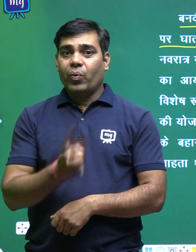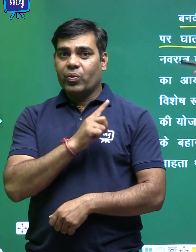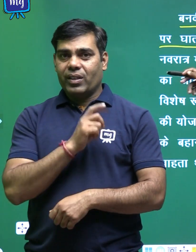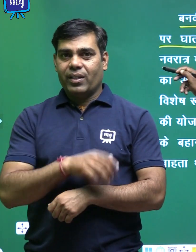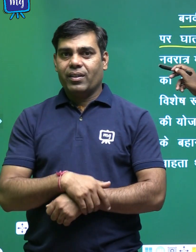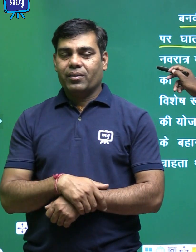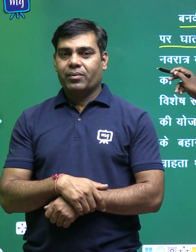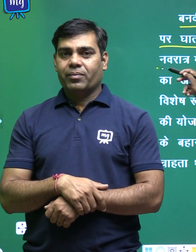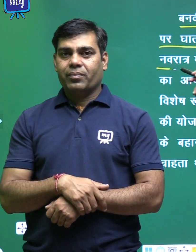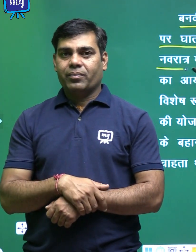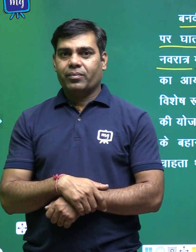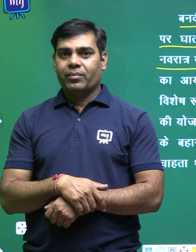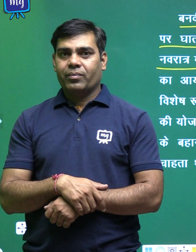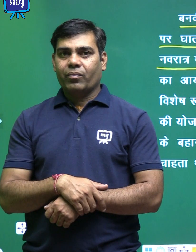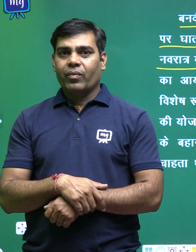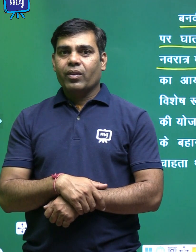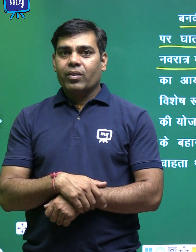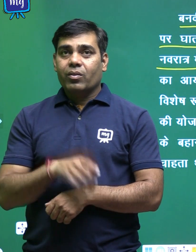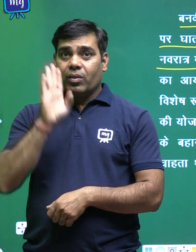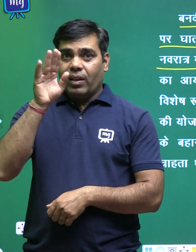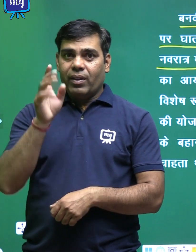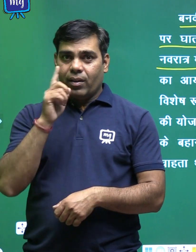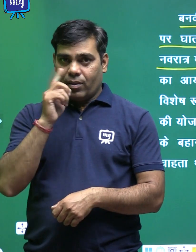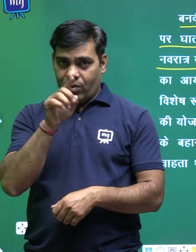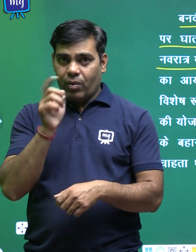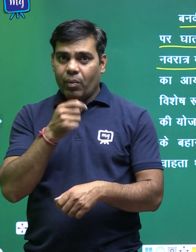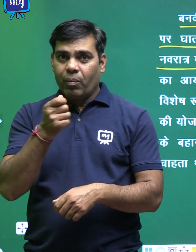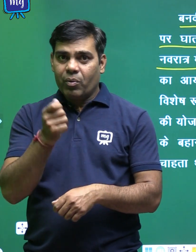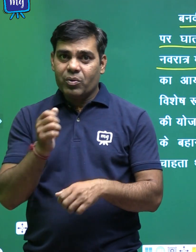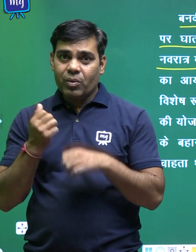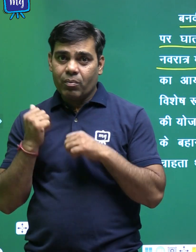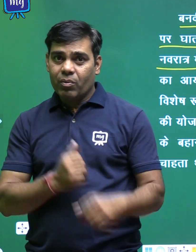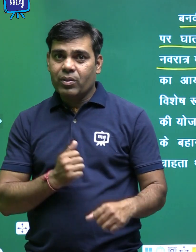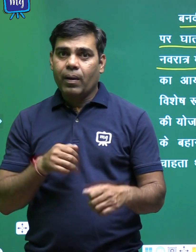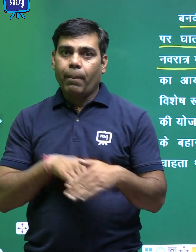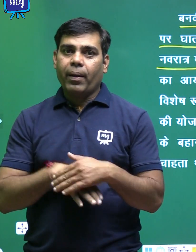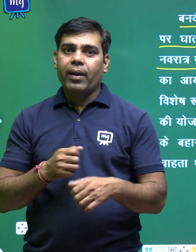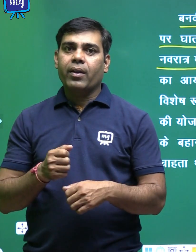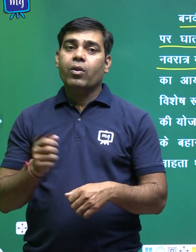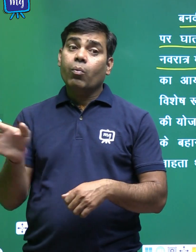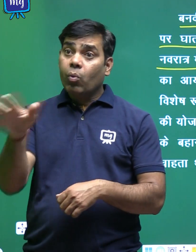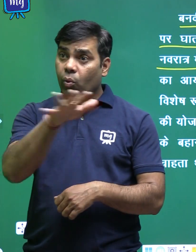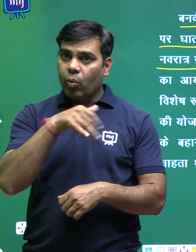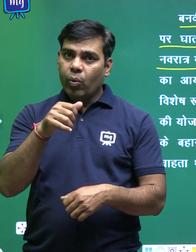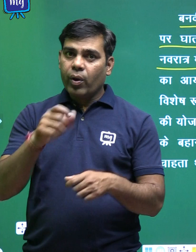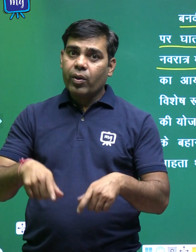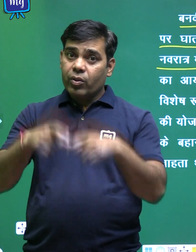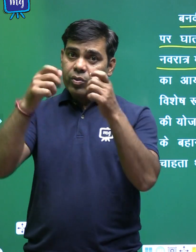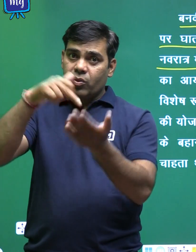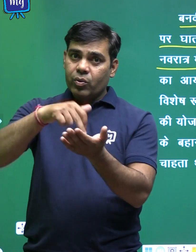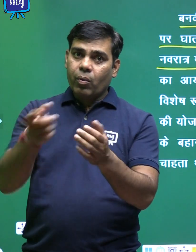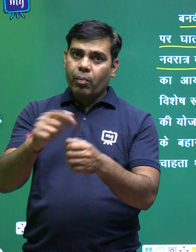उसने नवरात्र में सारे चित्तौड़ में नाच रंग